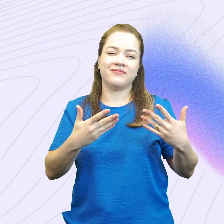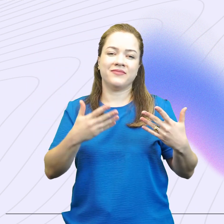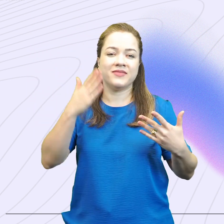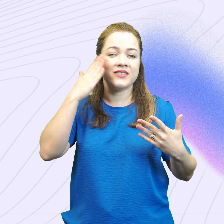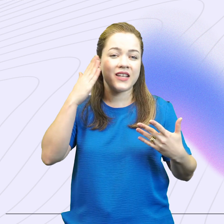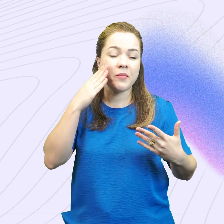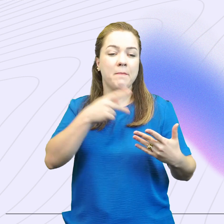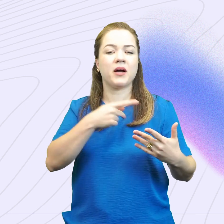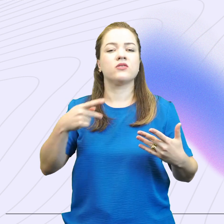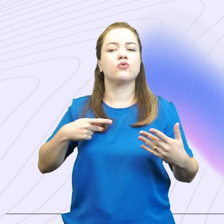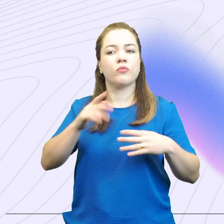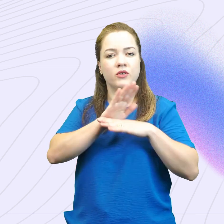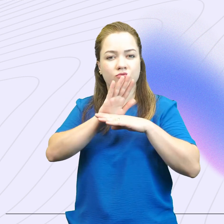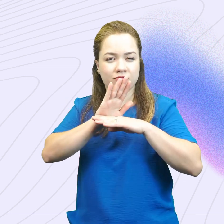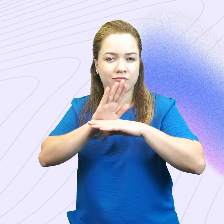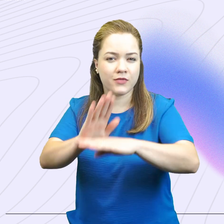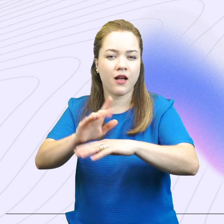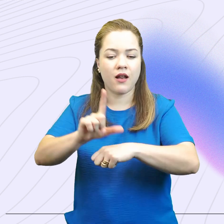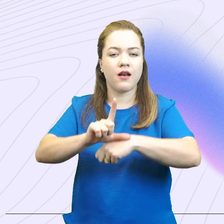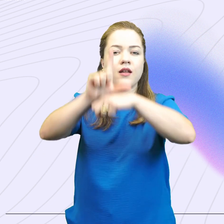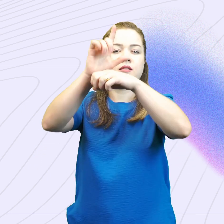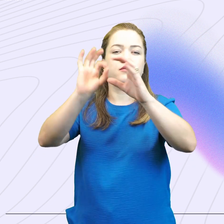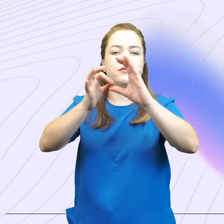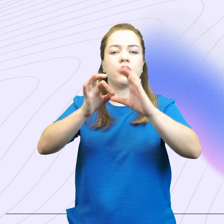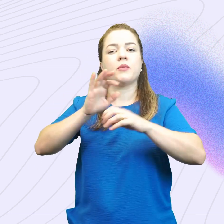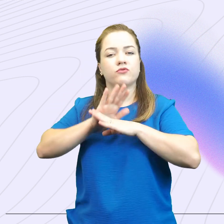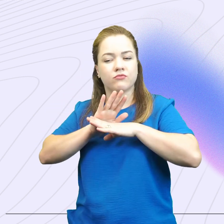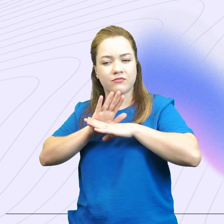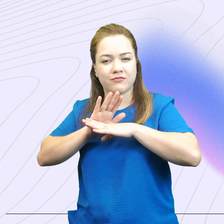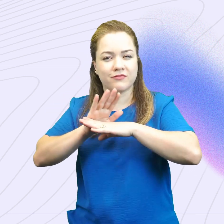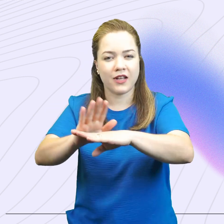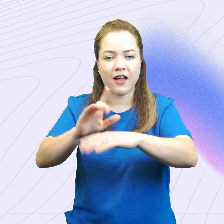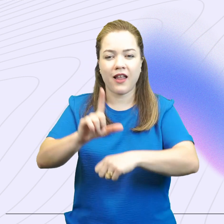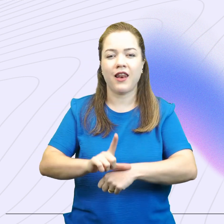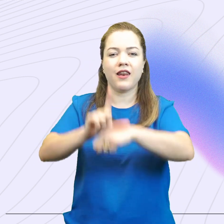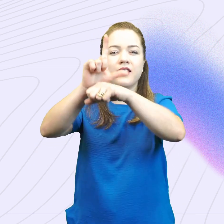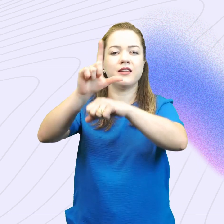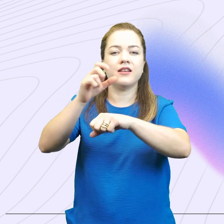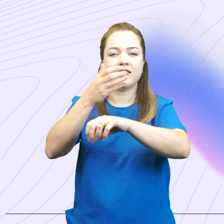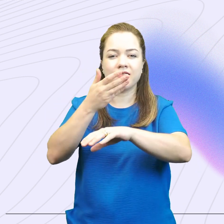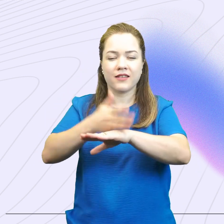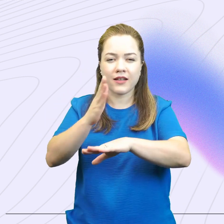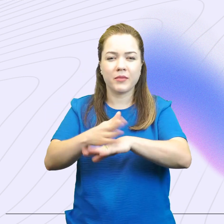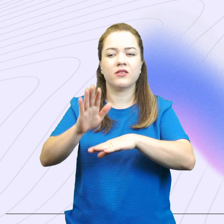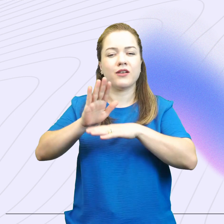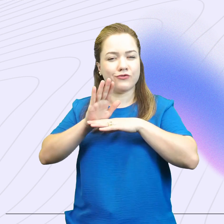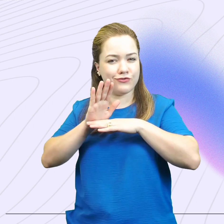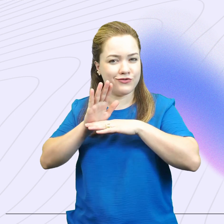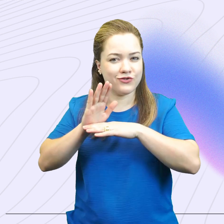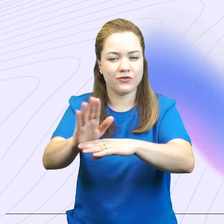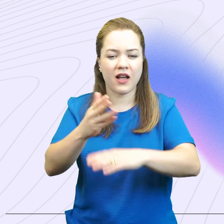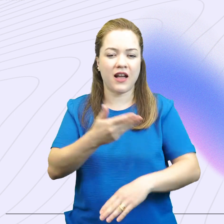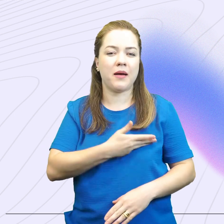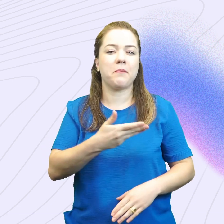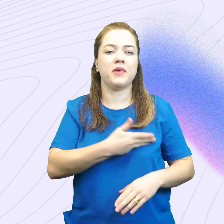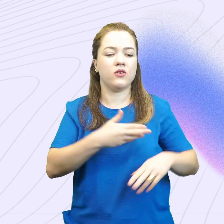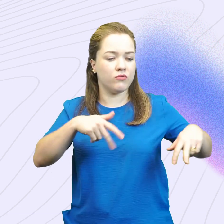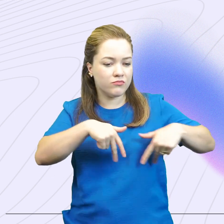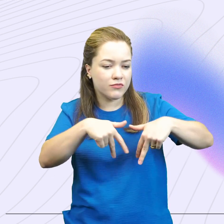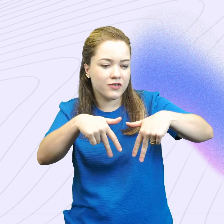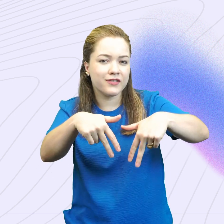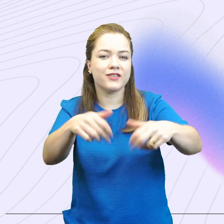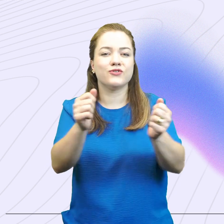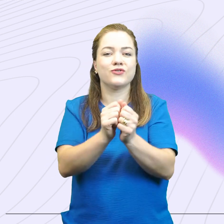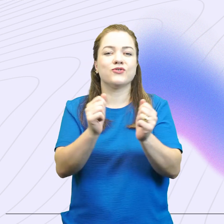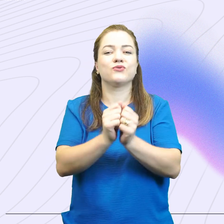tem pastor para ajudar, tem líder de célula para ajudar, tem líder em treinamento para auxiliar, tem amigo que está na caminhada junto